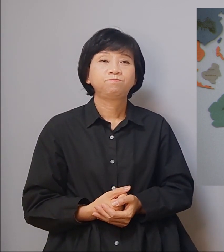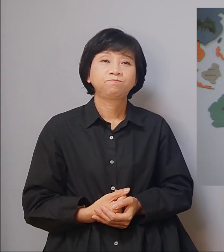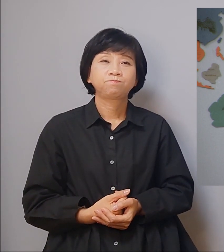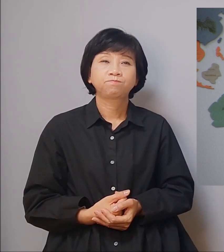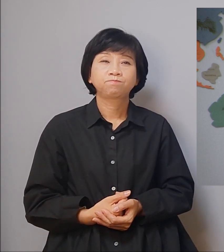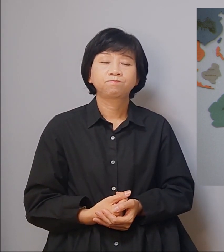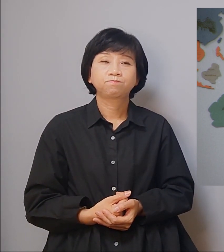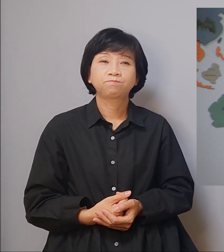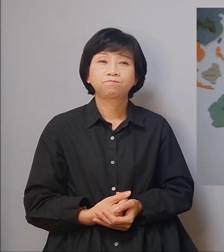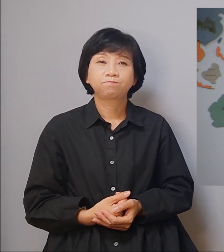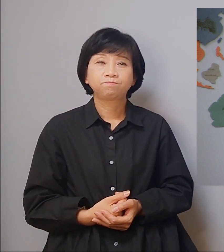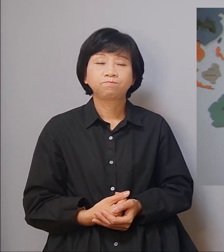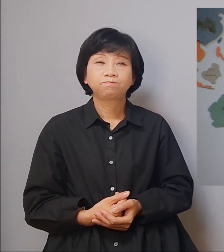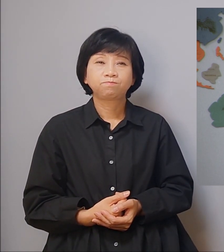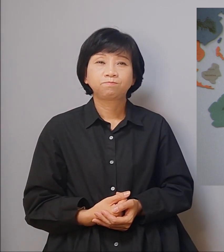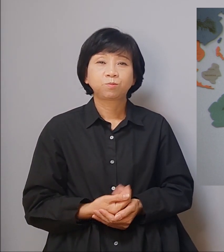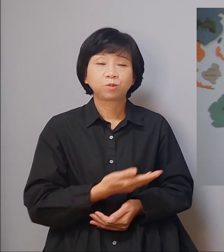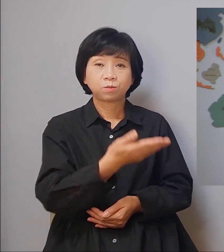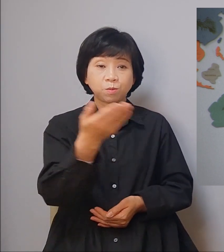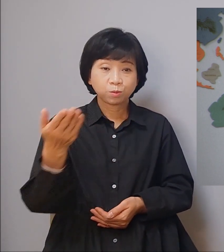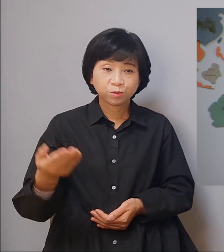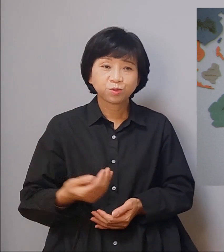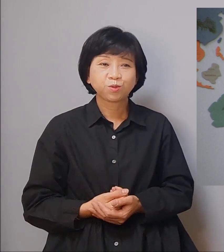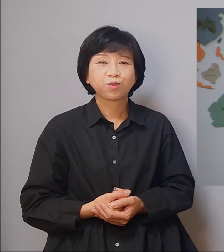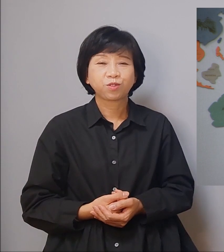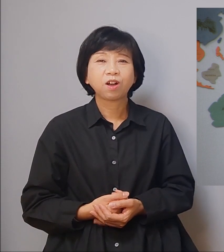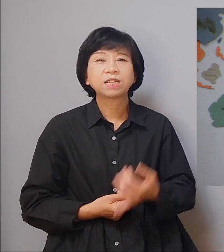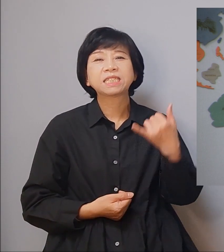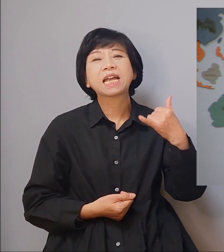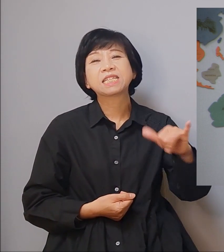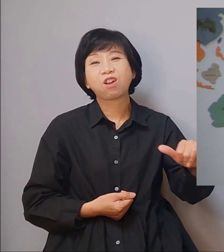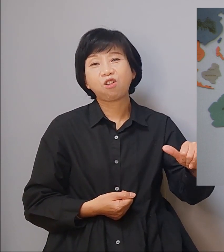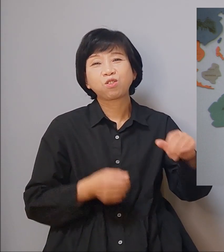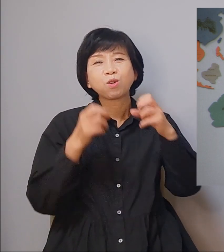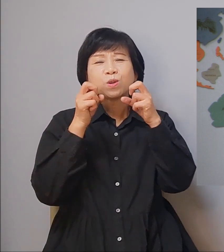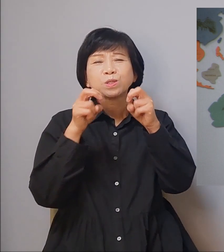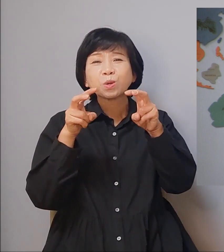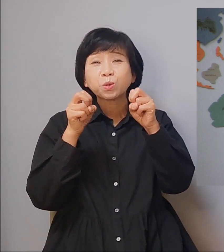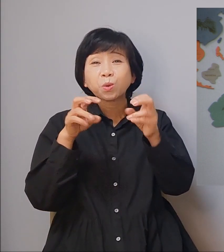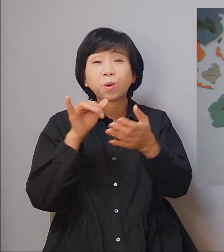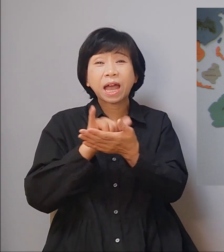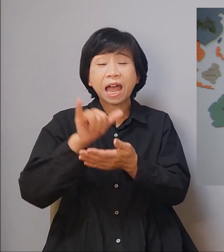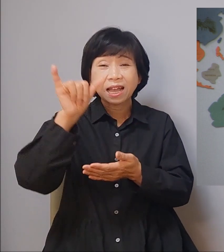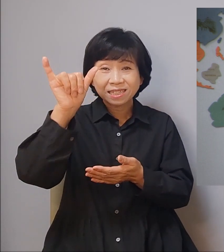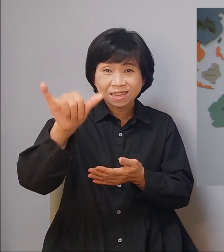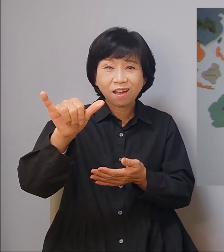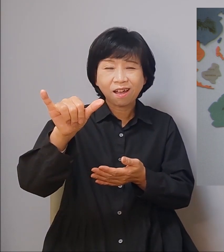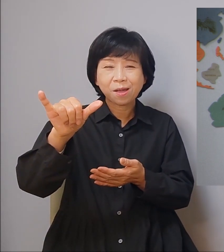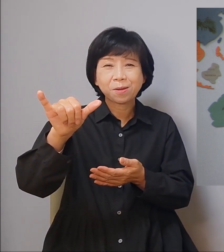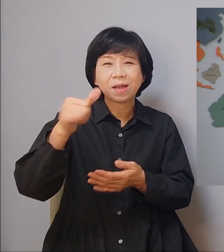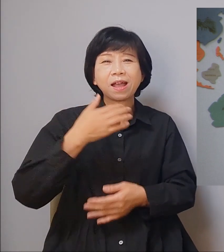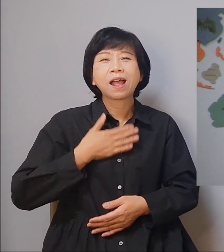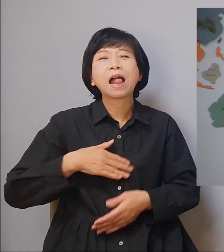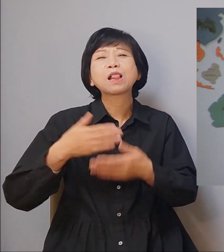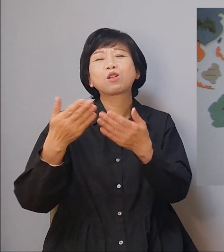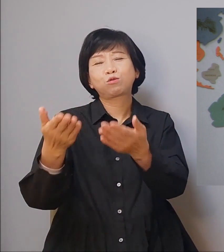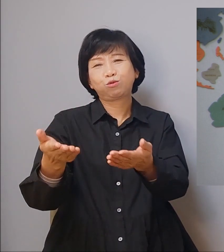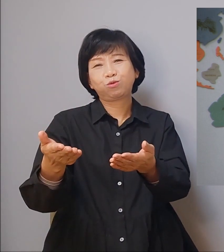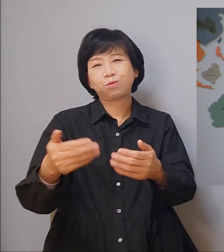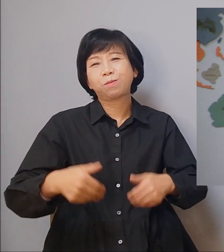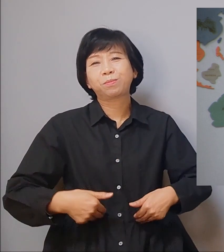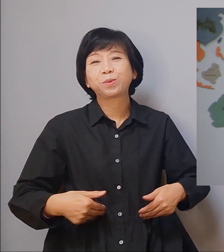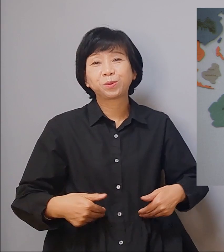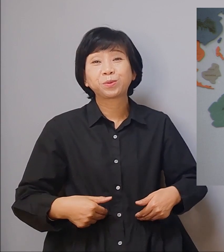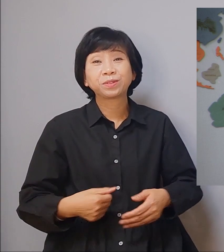네, 같이 우리 또 성도님들 자녀분들에게도 또 말씀해 주셔서 또 이 참 애매해요.